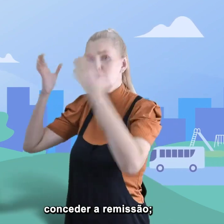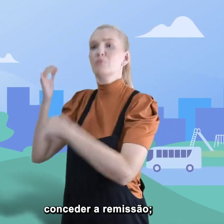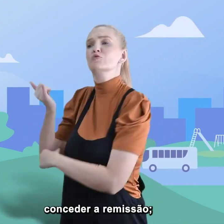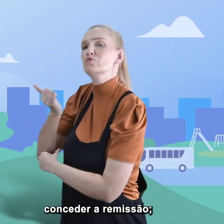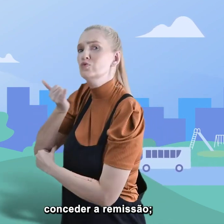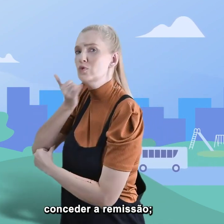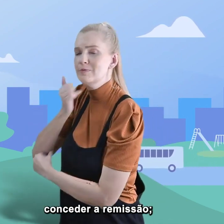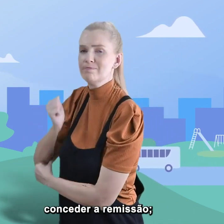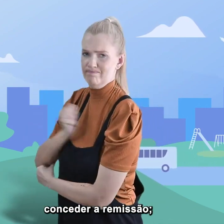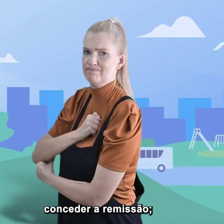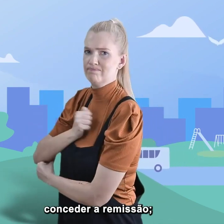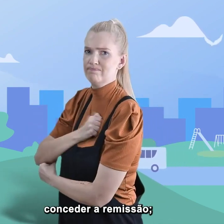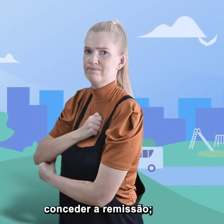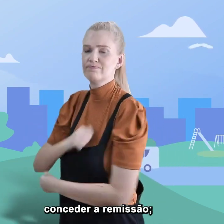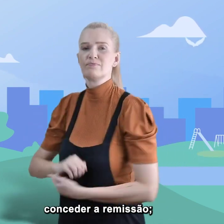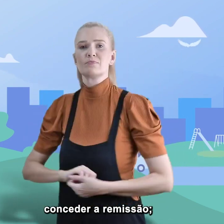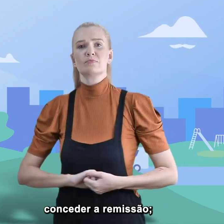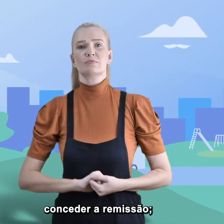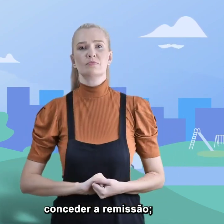conceder a remissão,